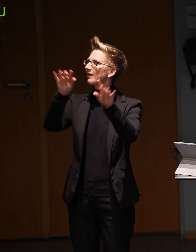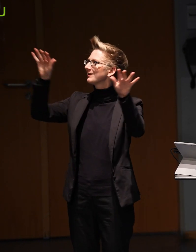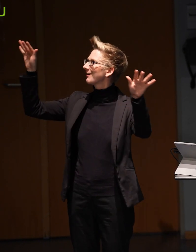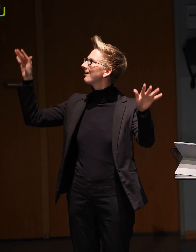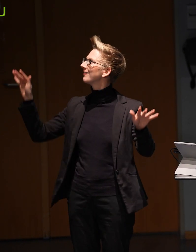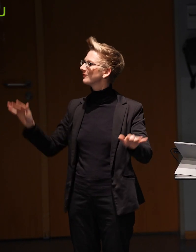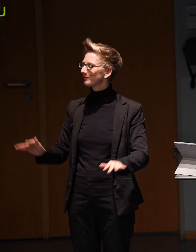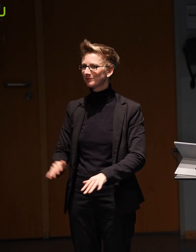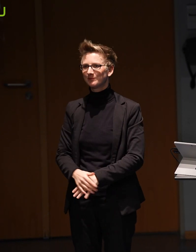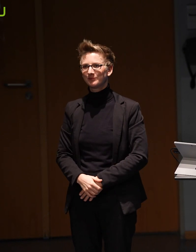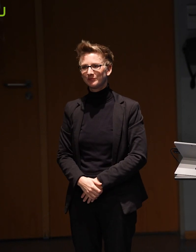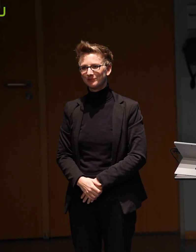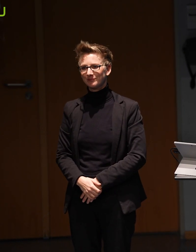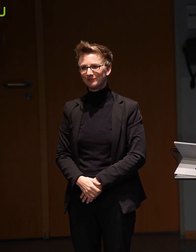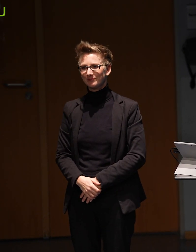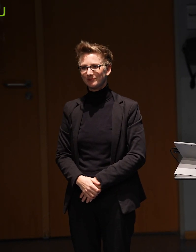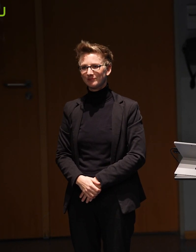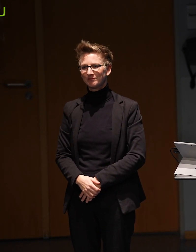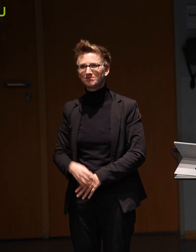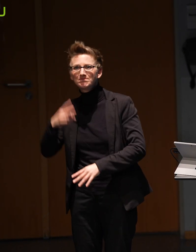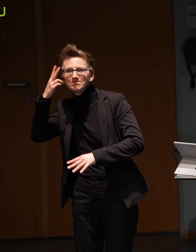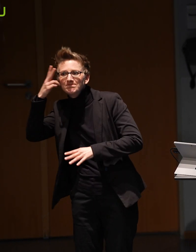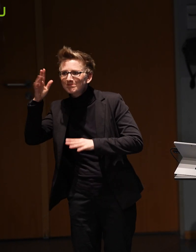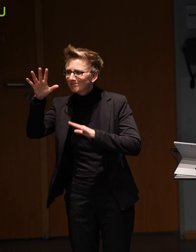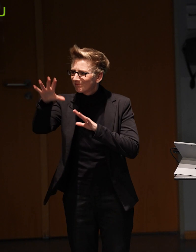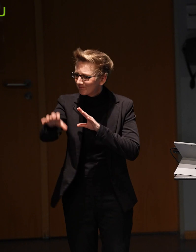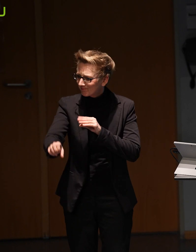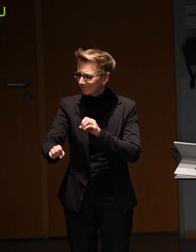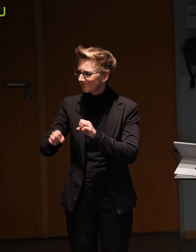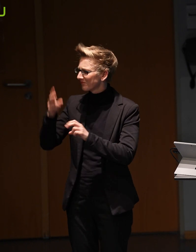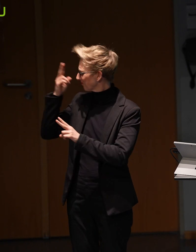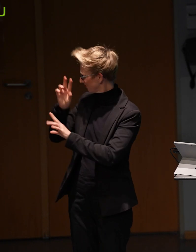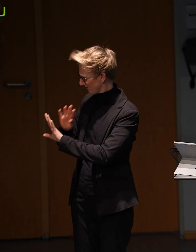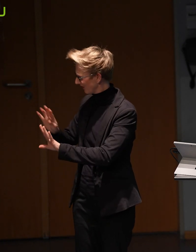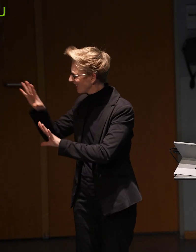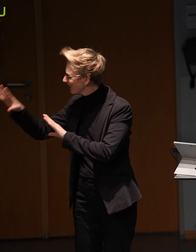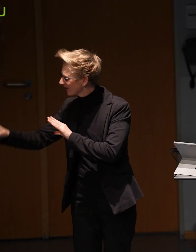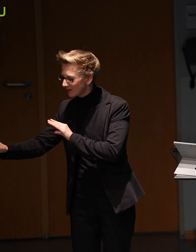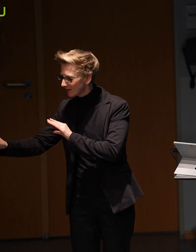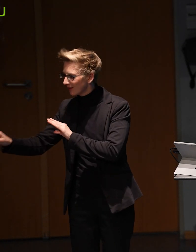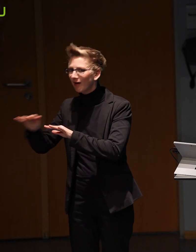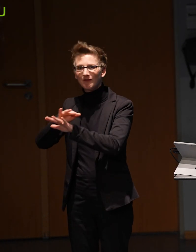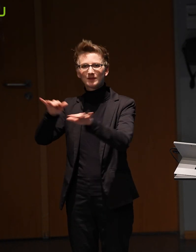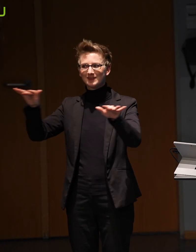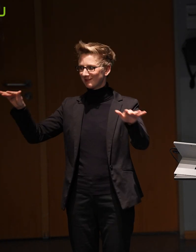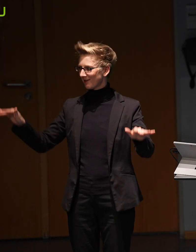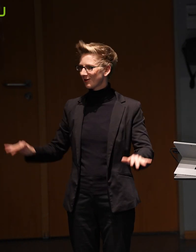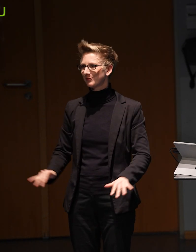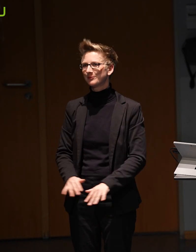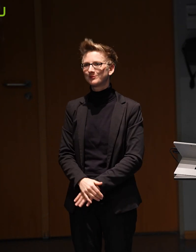Platz. Das Greifbare ist an seinem Platz. Und das Ungreifbare ist an seinem Platz.